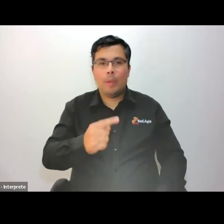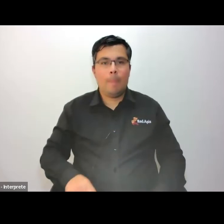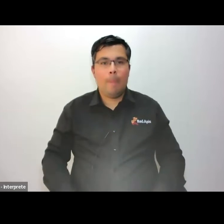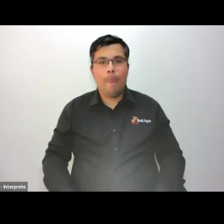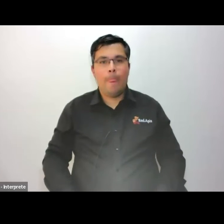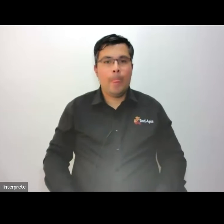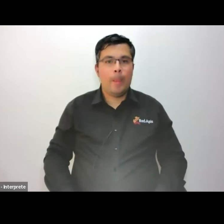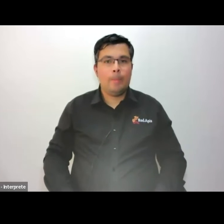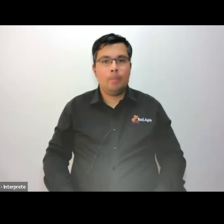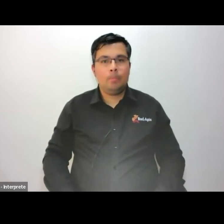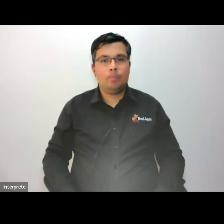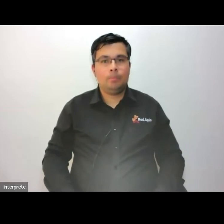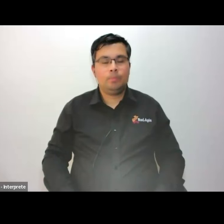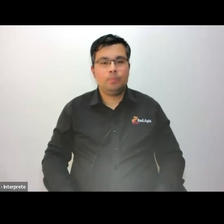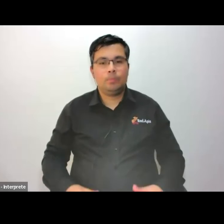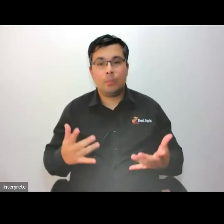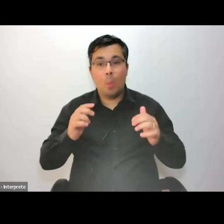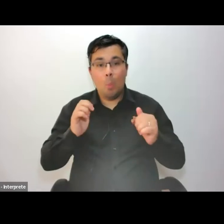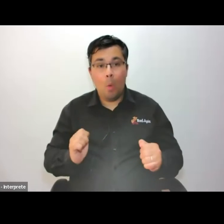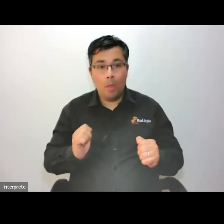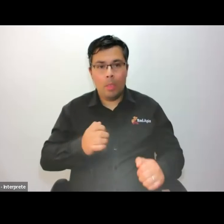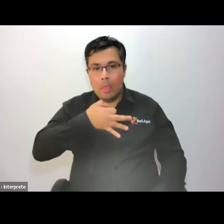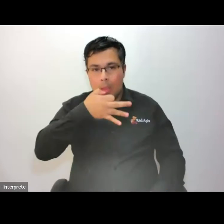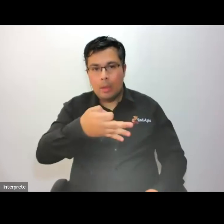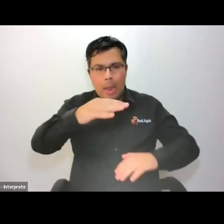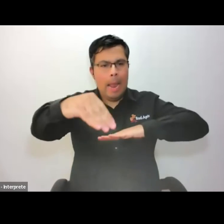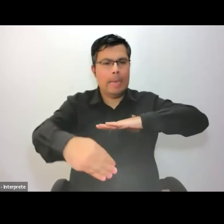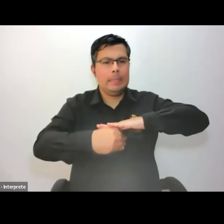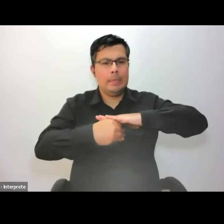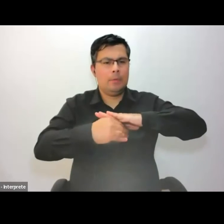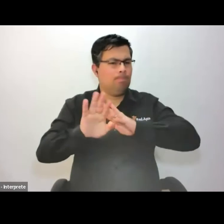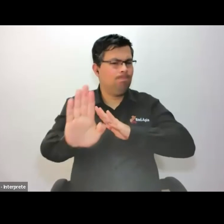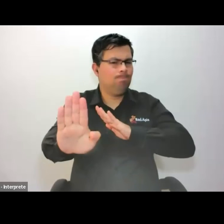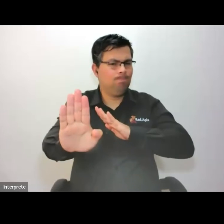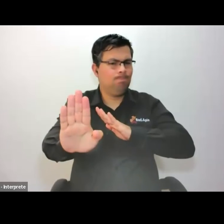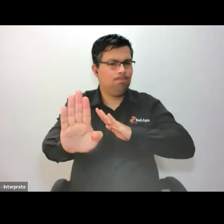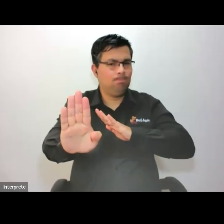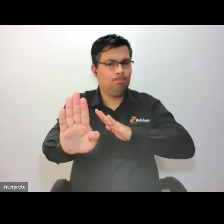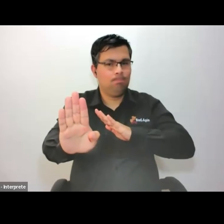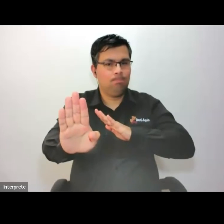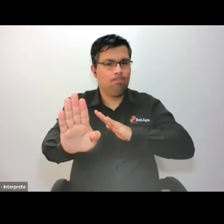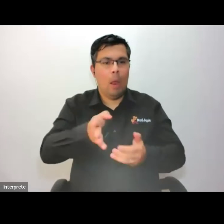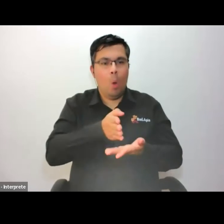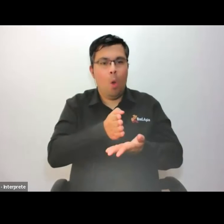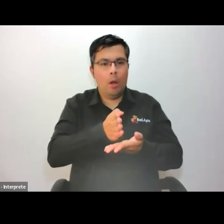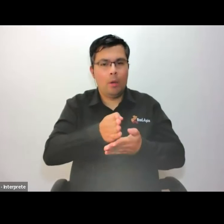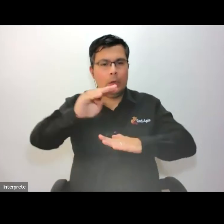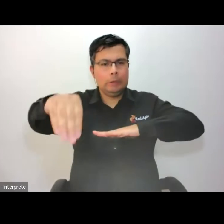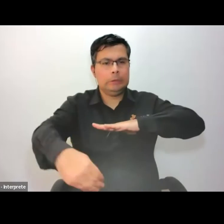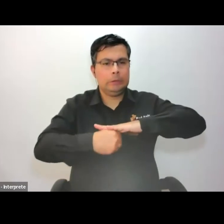que es si se puede negar el acceso a un establecimiento educacional a una persona que está dentro del espectro